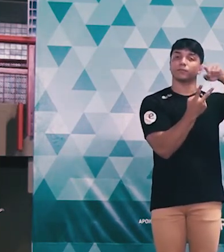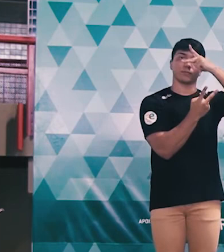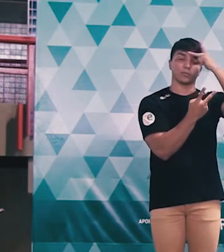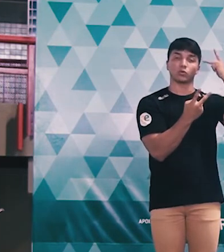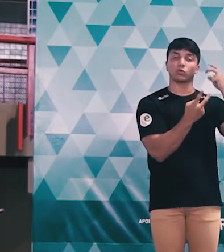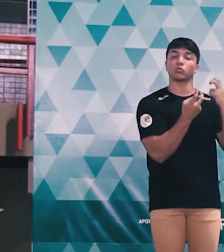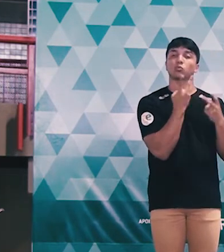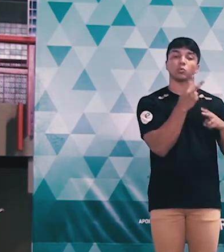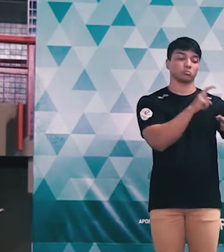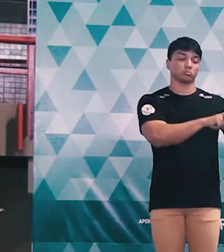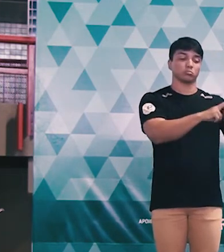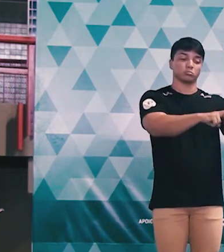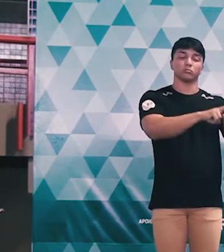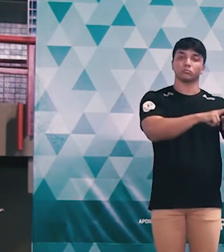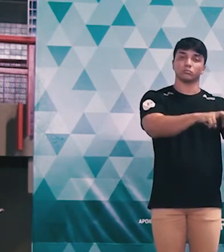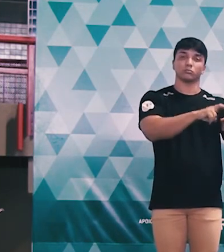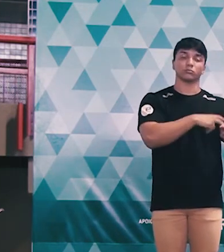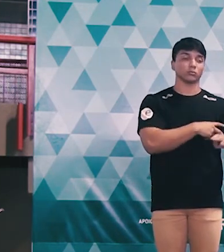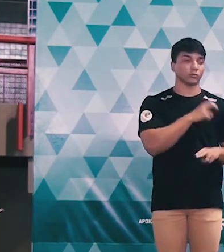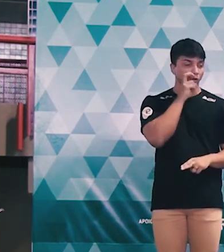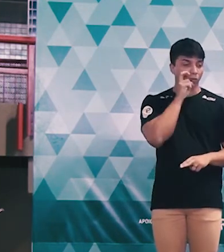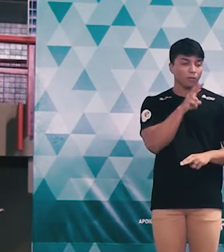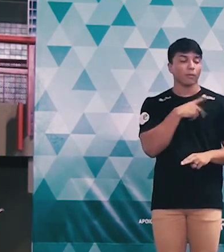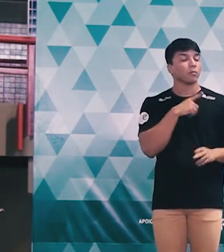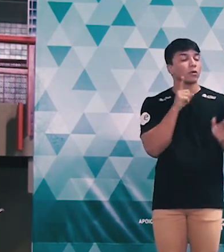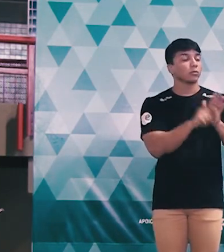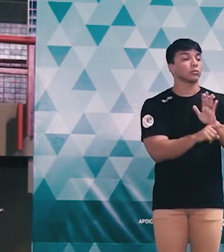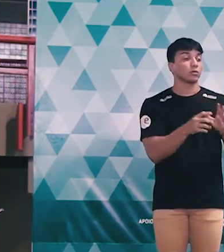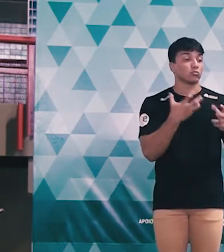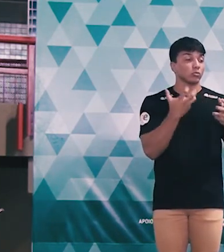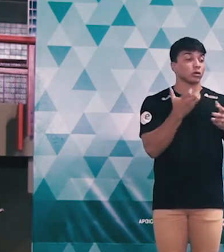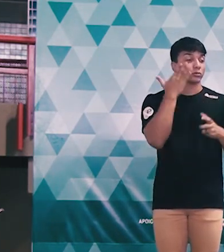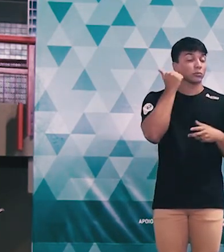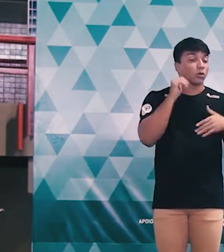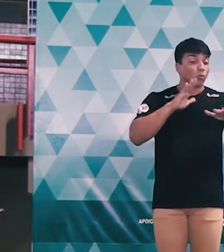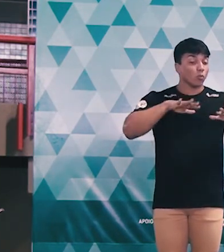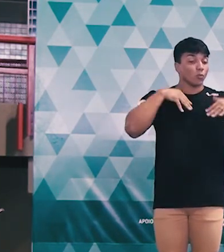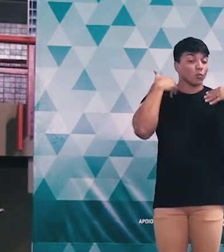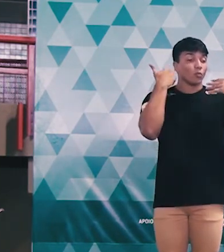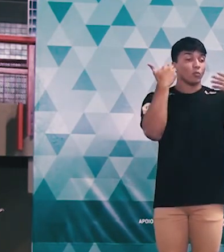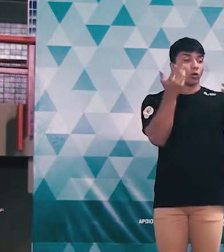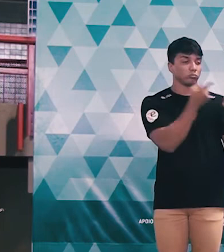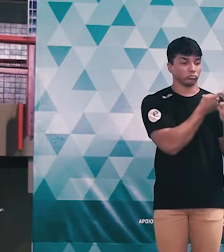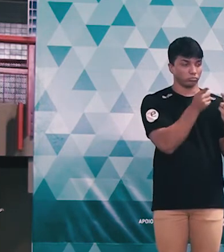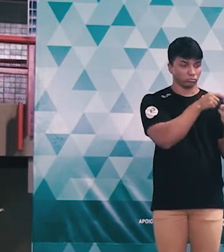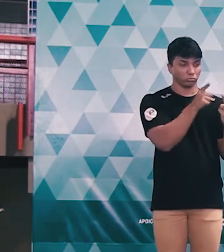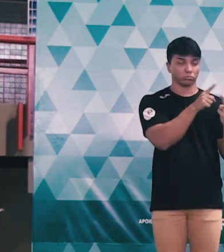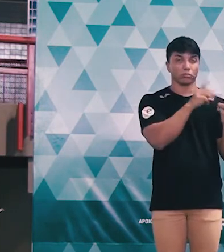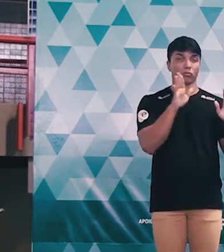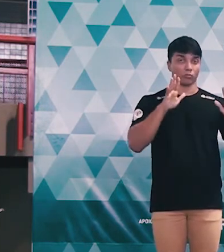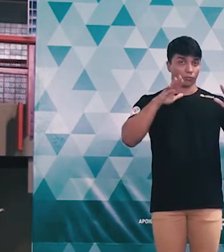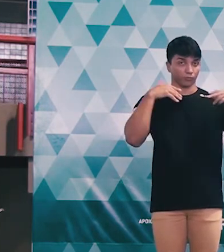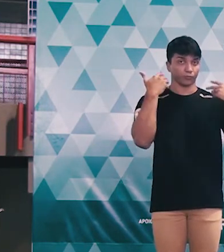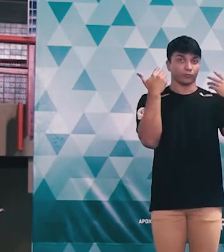para 2 atletas, e pergunta o seguinte: eu quero saber qual de vocês dois